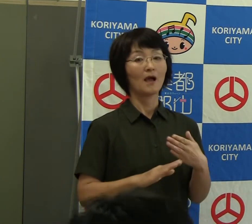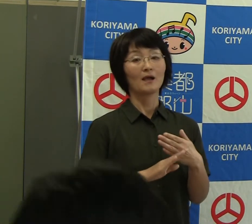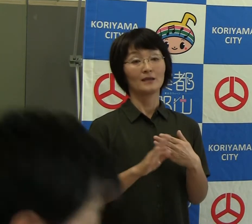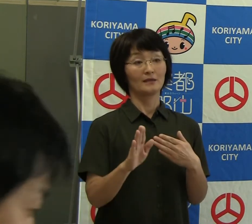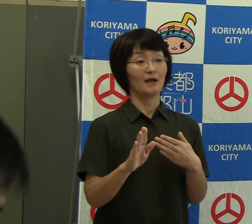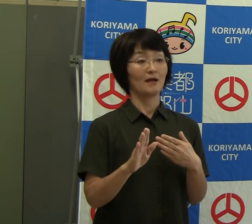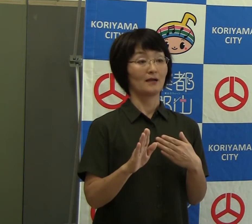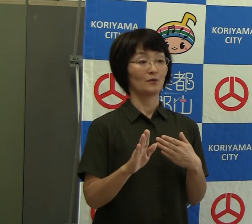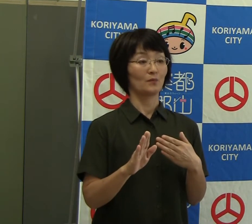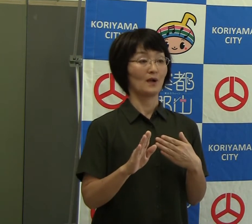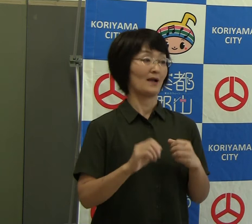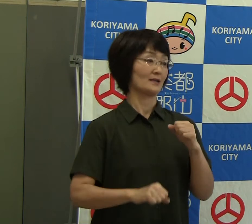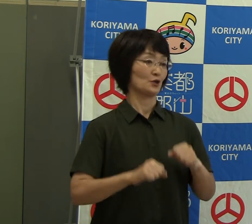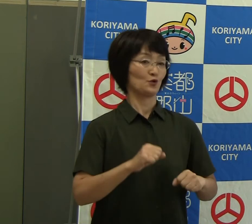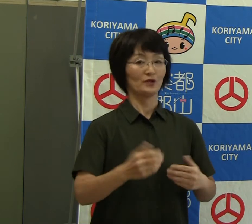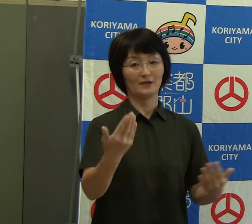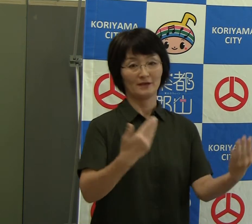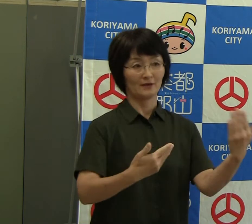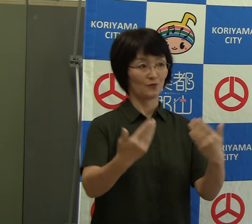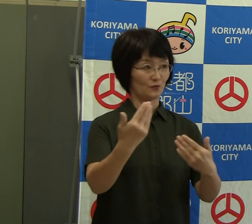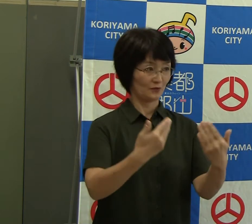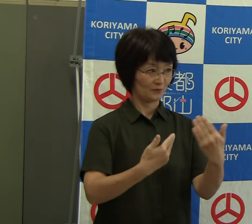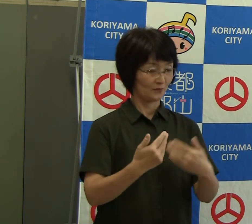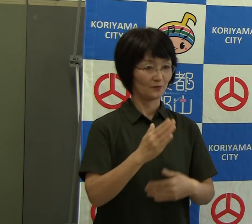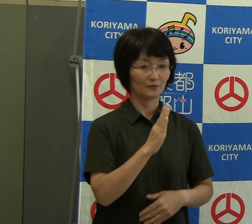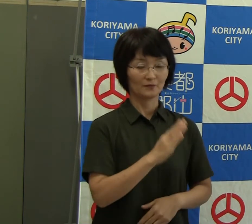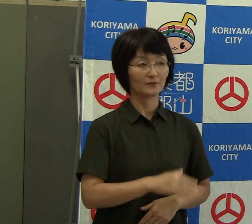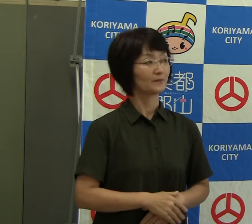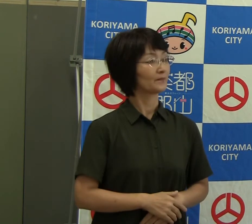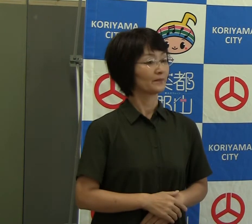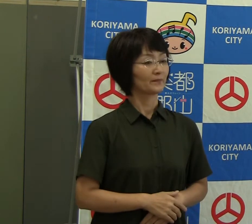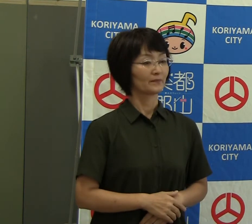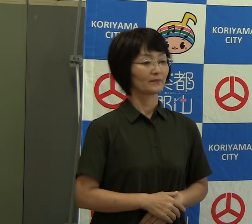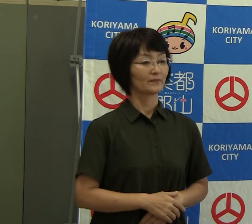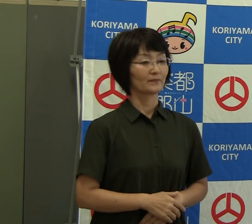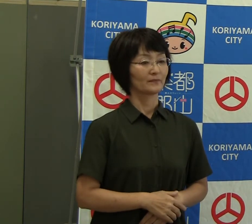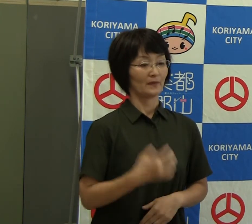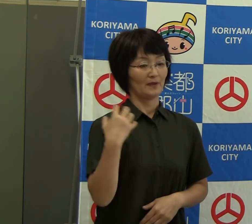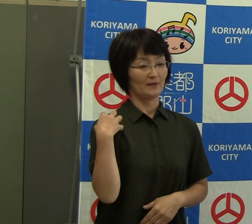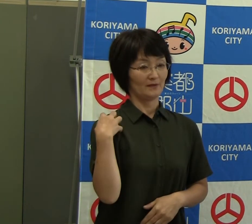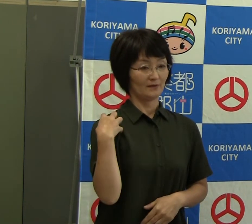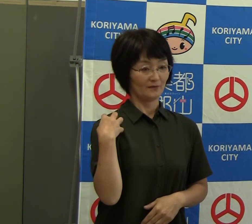と、フリーでご質問をお受けしたいと思います。まず幹事様、よろしくお願いします。